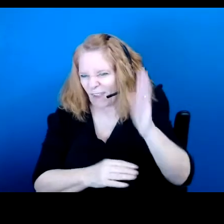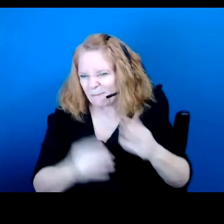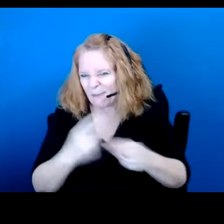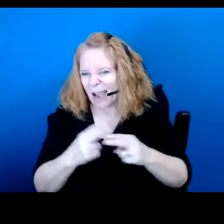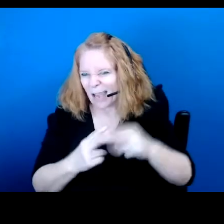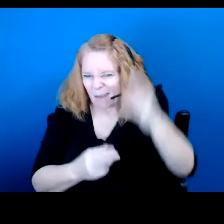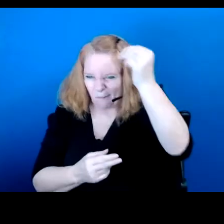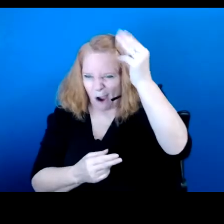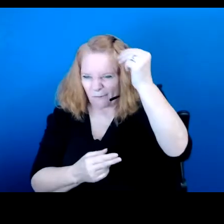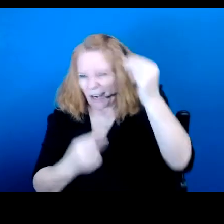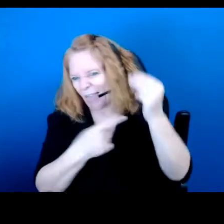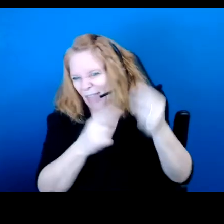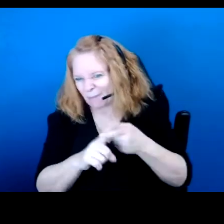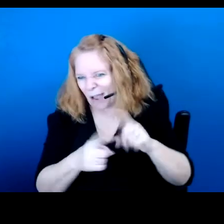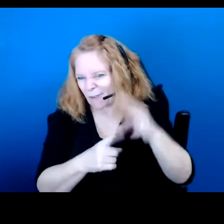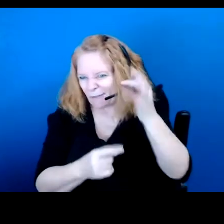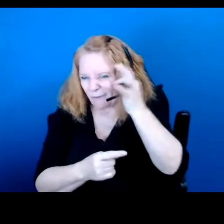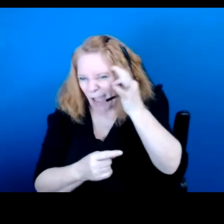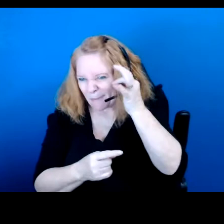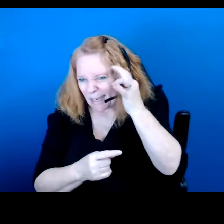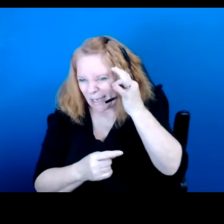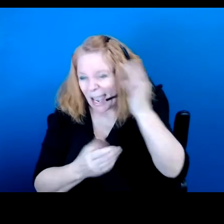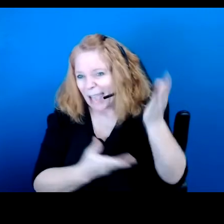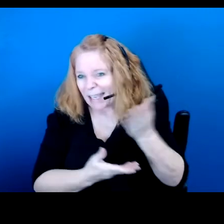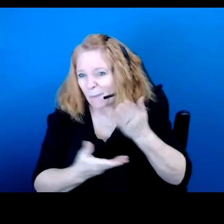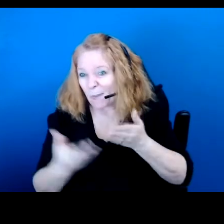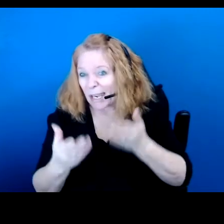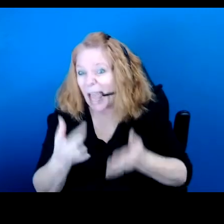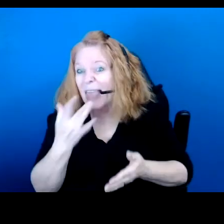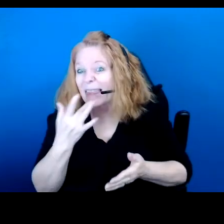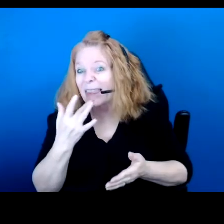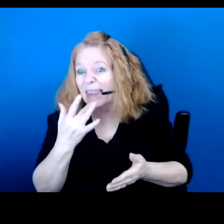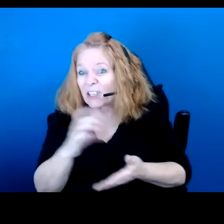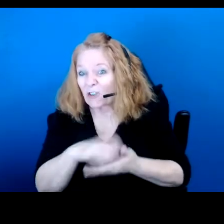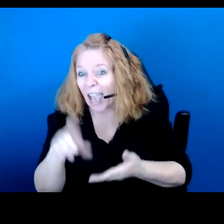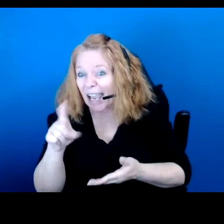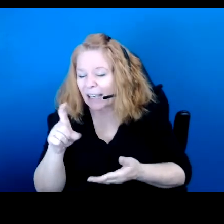sí muy bien dice hola y este soy yo marvin y esta es mi amiga fácil